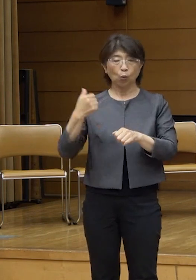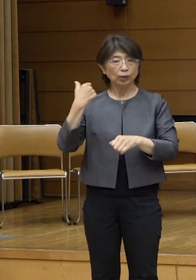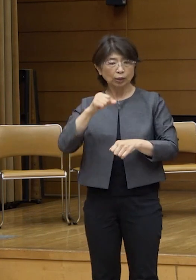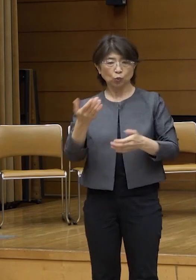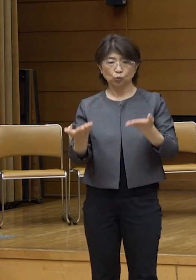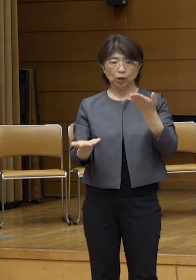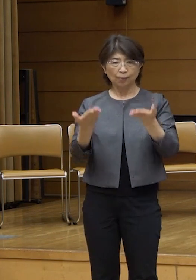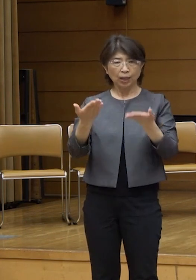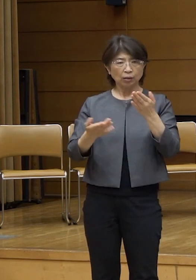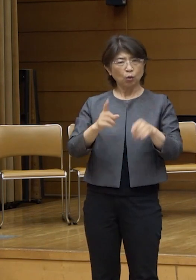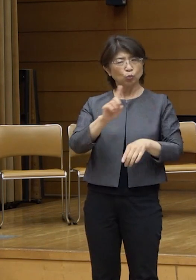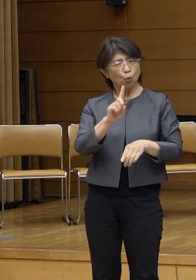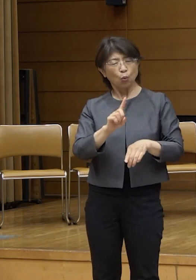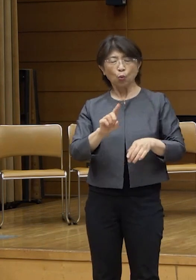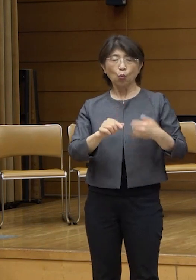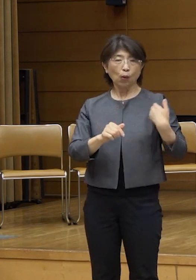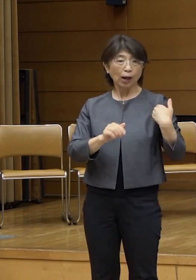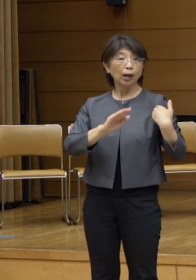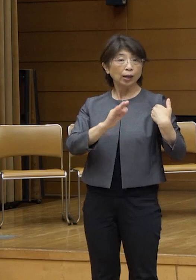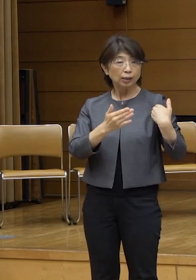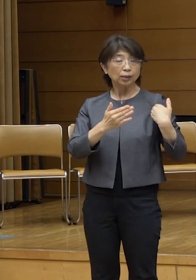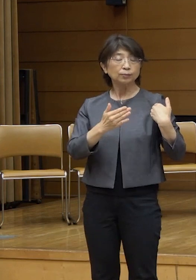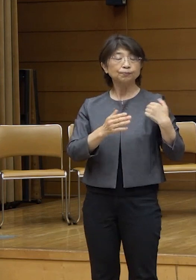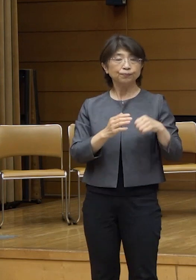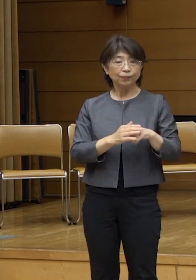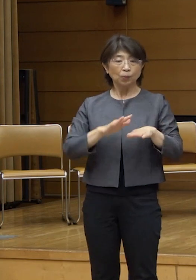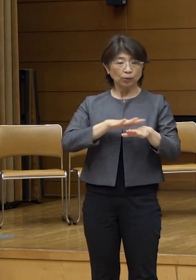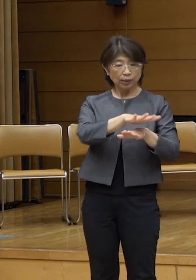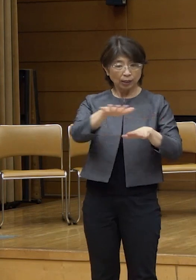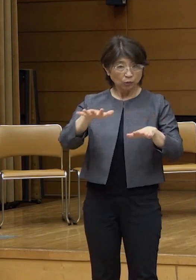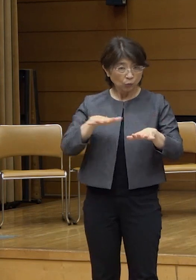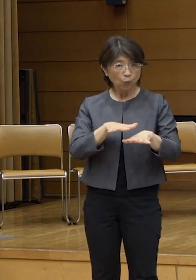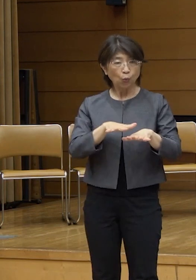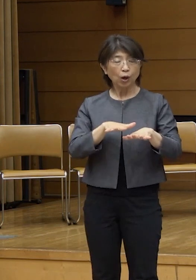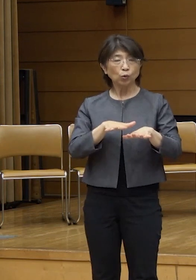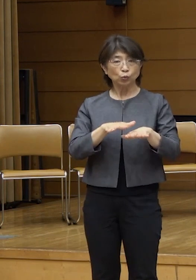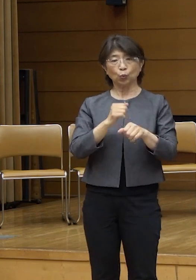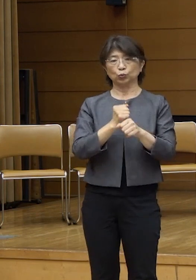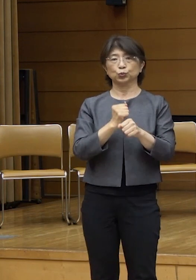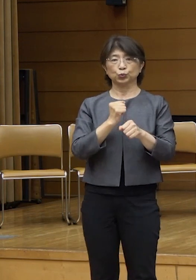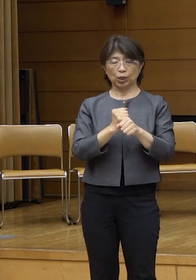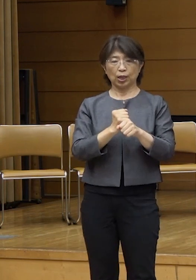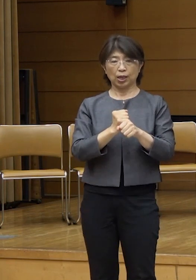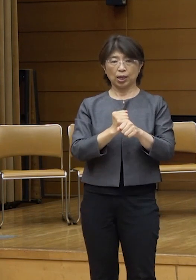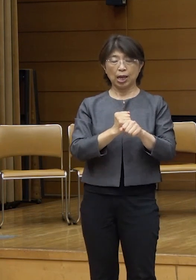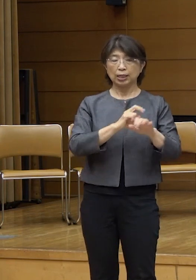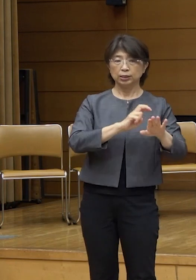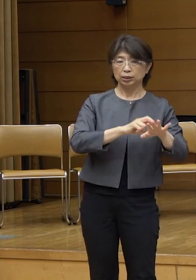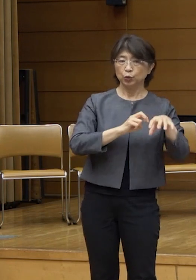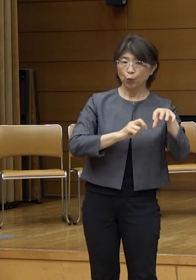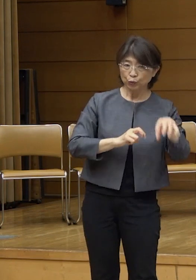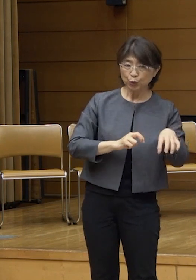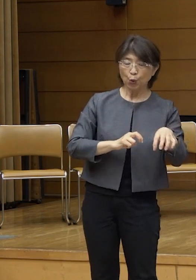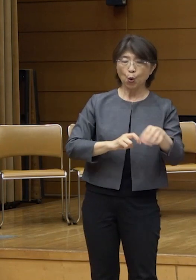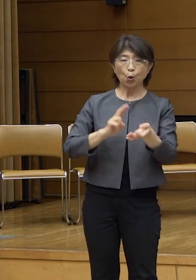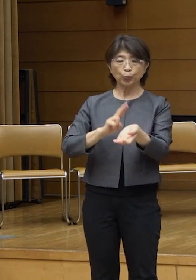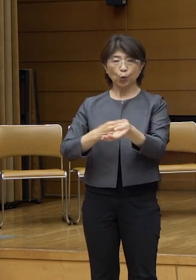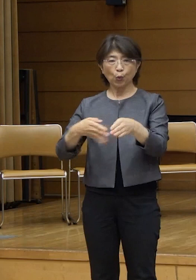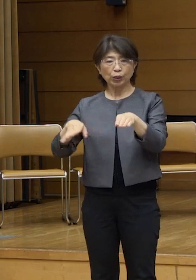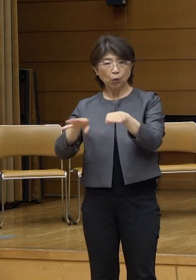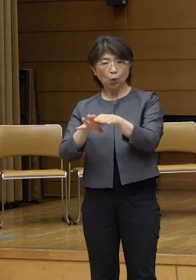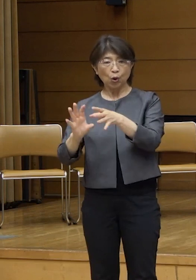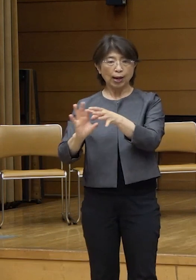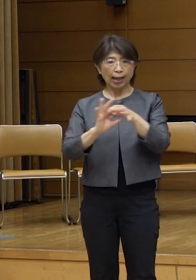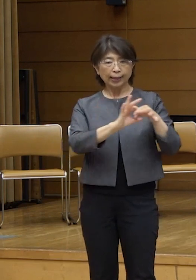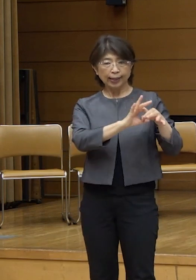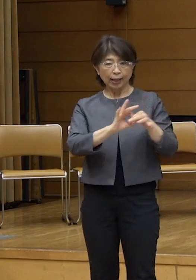はそういったセーフティーネットを講じながら、まずは、病院連携、病診連携、病病連携